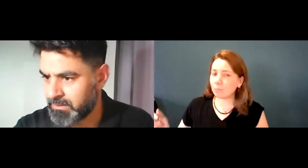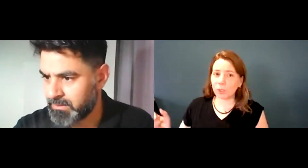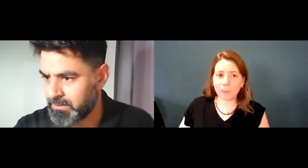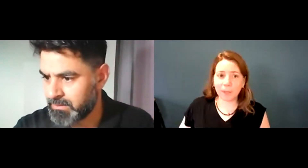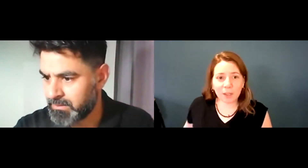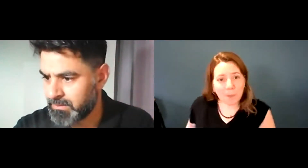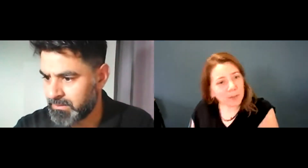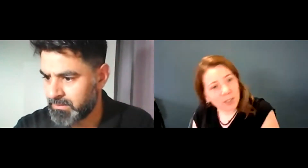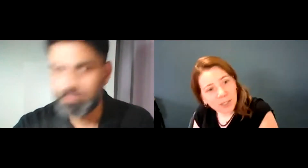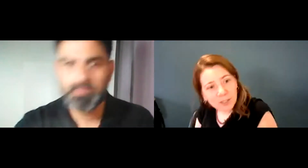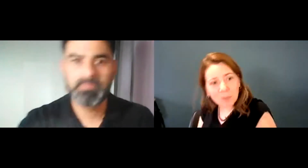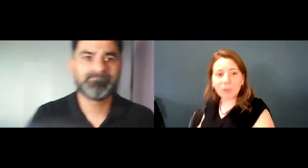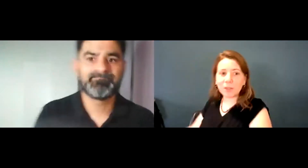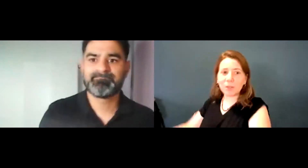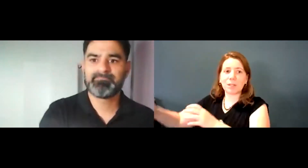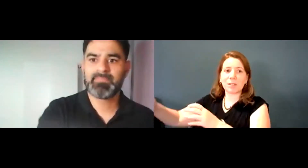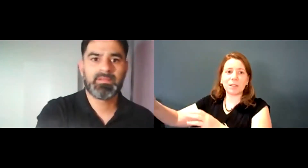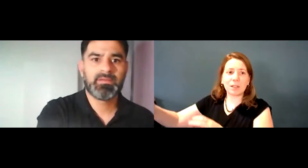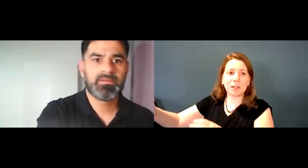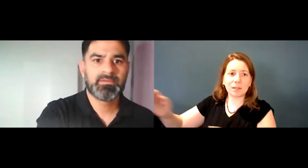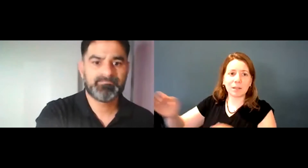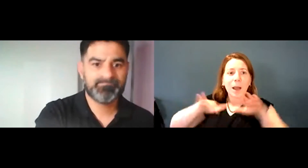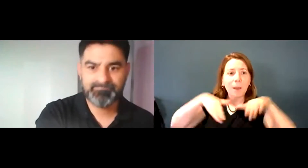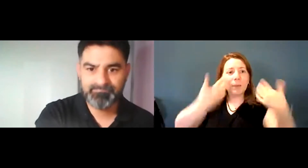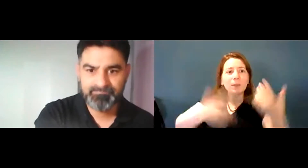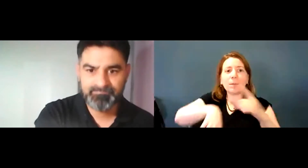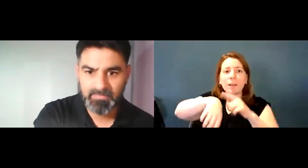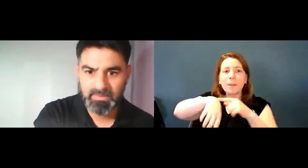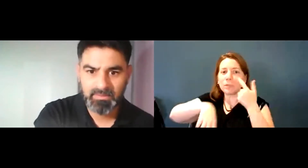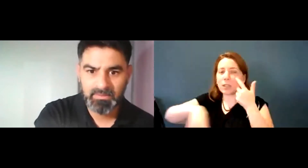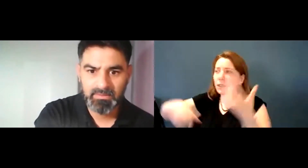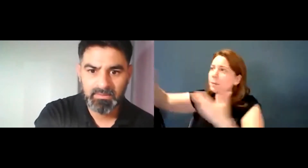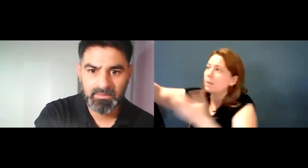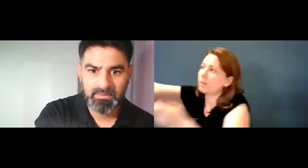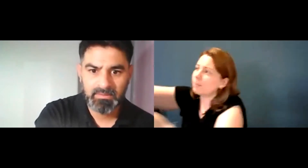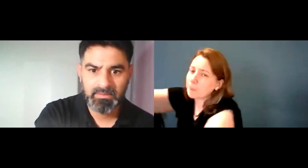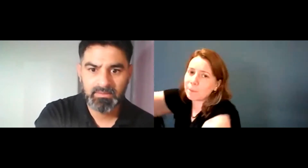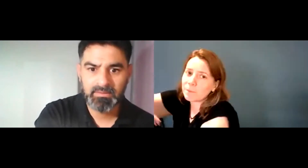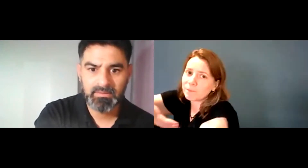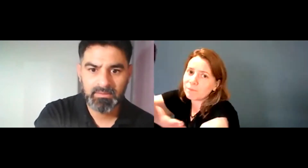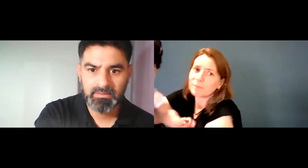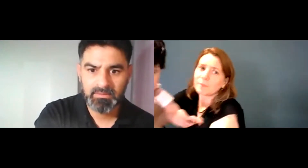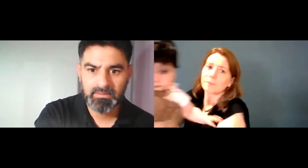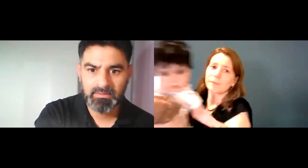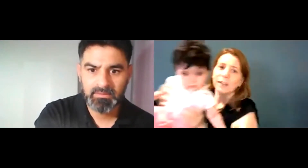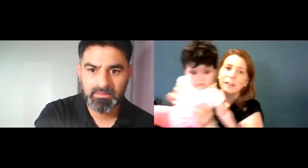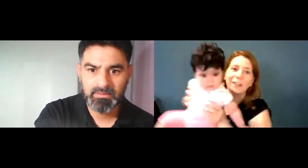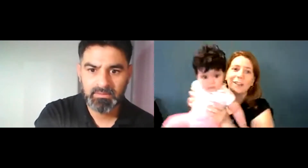Bueno, mientras, si quieren, puedo presentarles. Aprovecho para mostrarles, miren. Acá está.